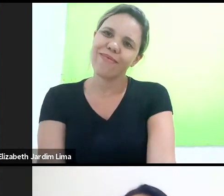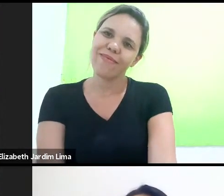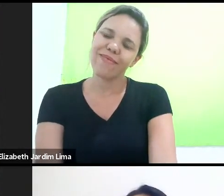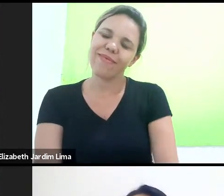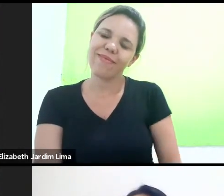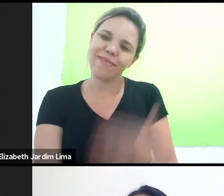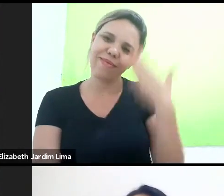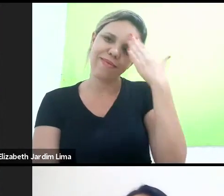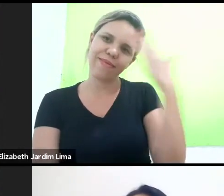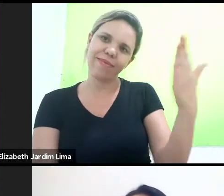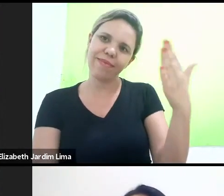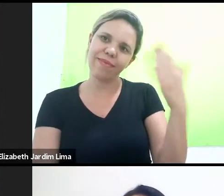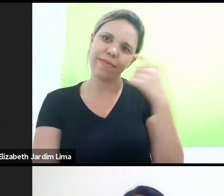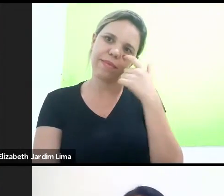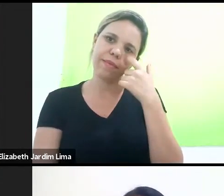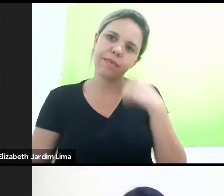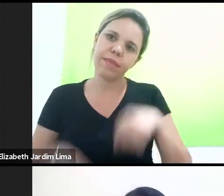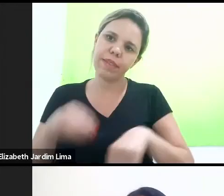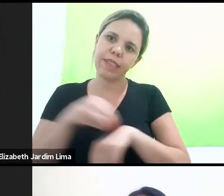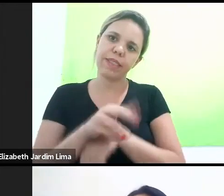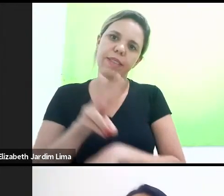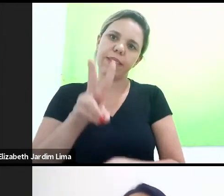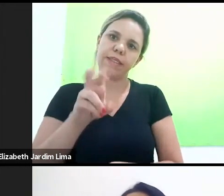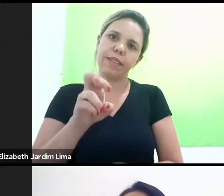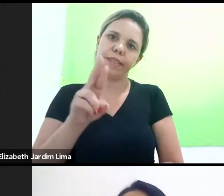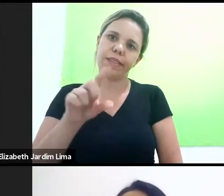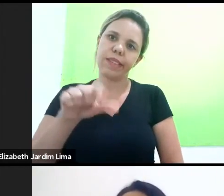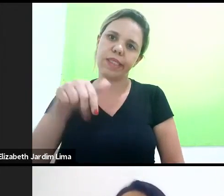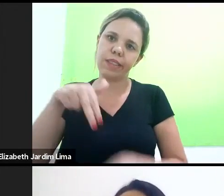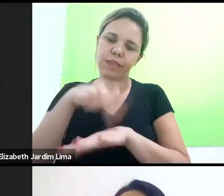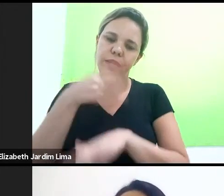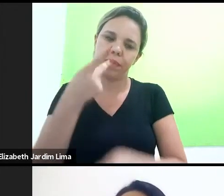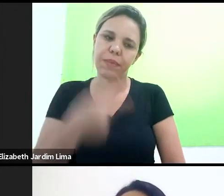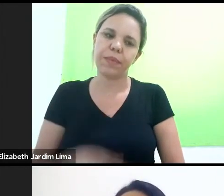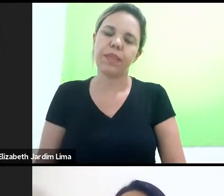Obrigada, Samara. Passo para você, Versilene.